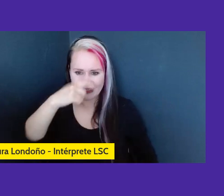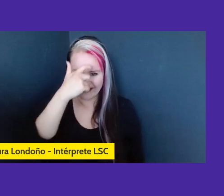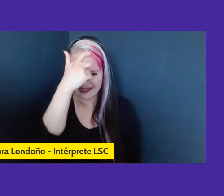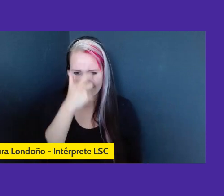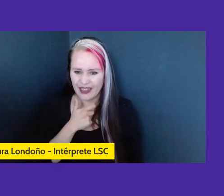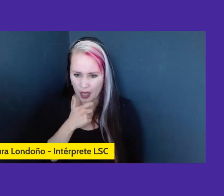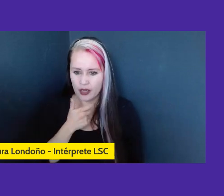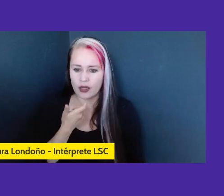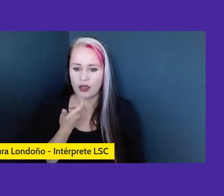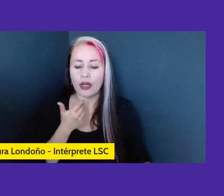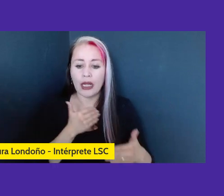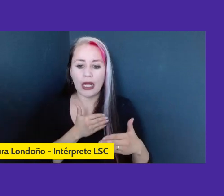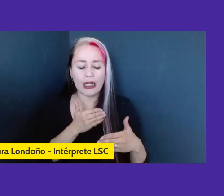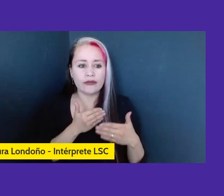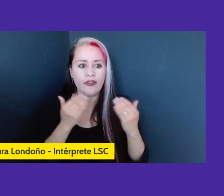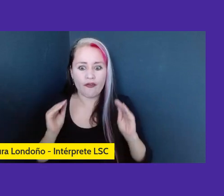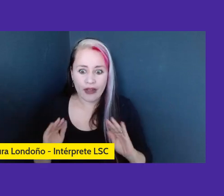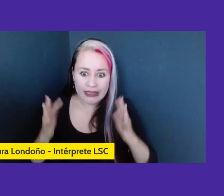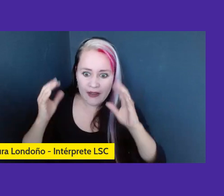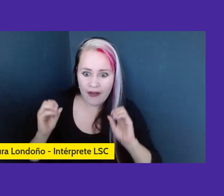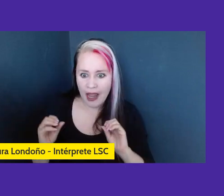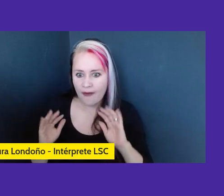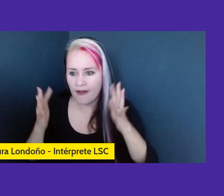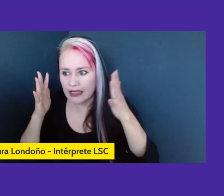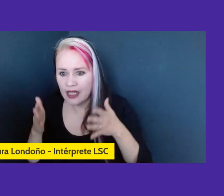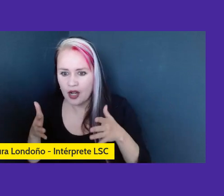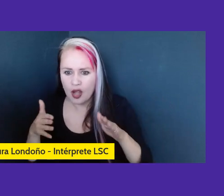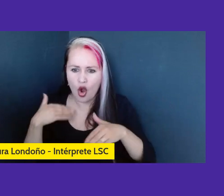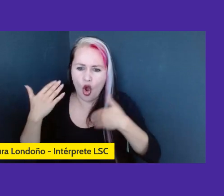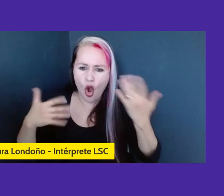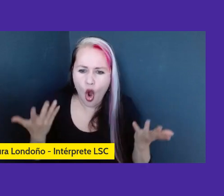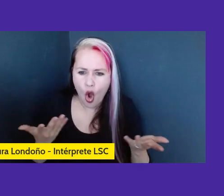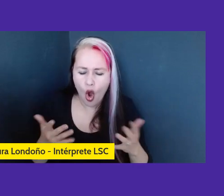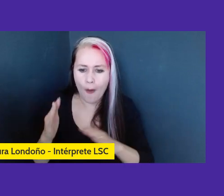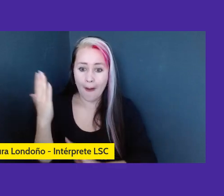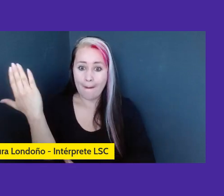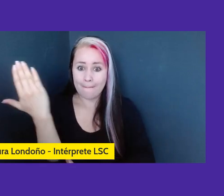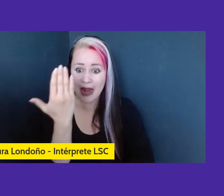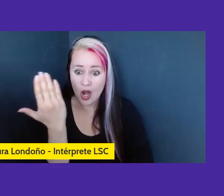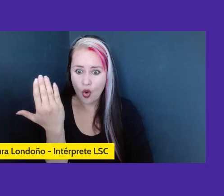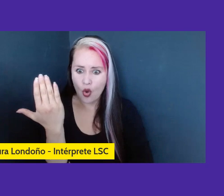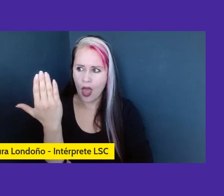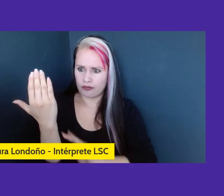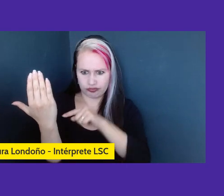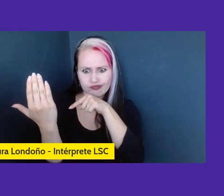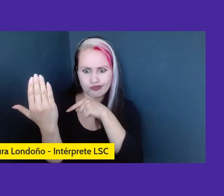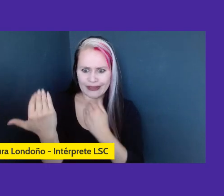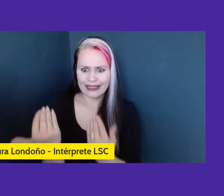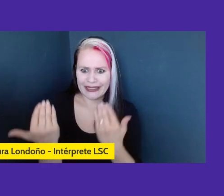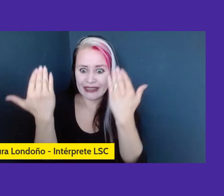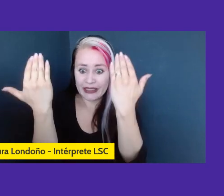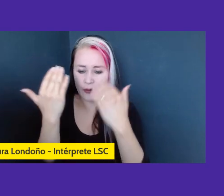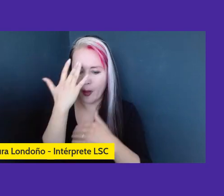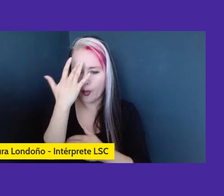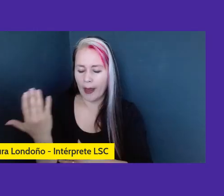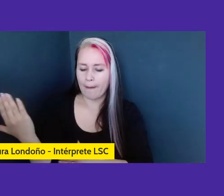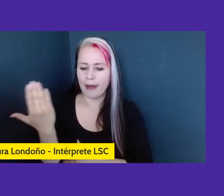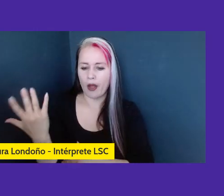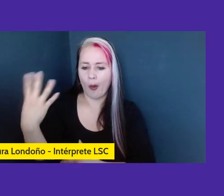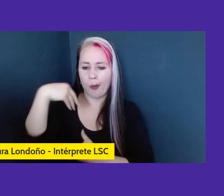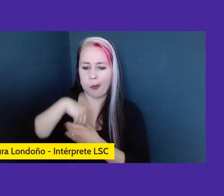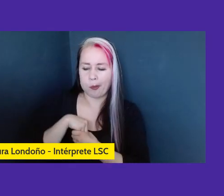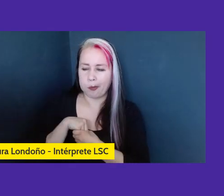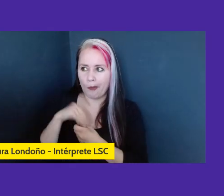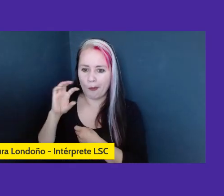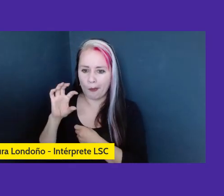recorrido de festivales para poder potenciar esa película. Porque si no, esa película queda en ese país. Me pasa a mí,